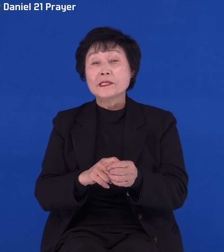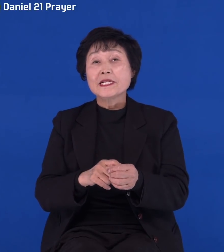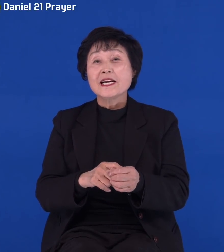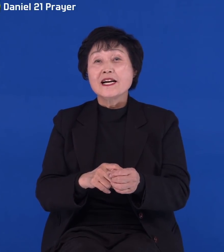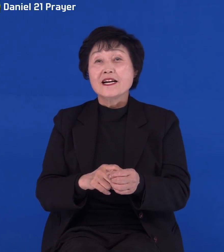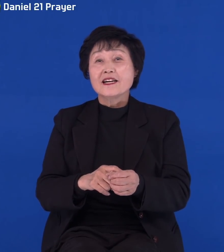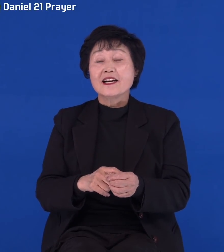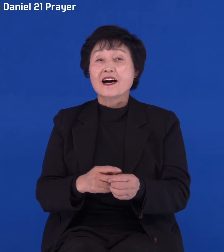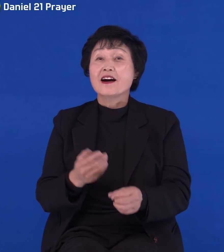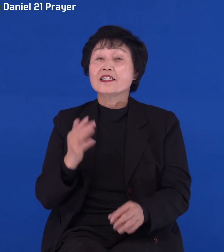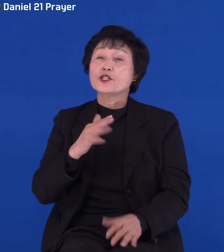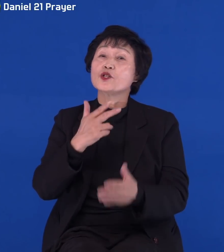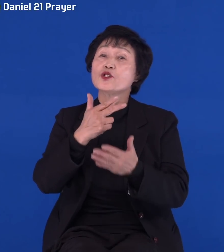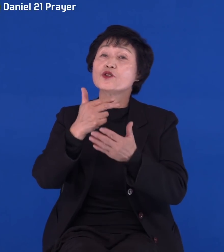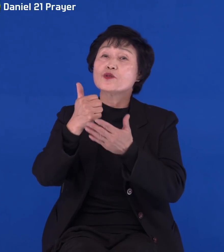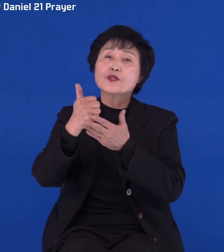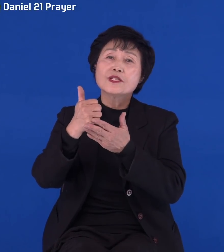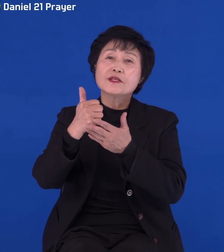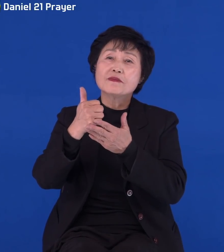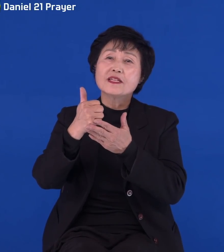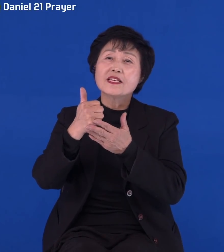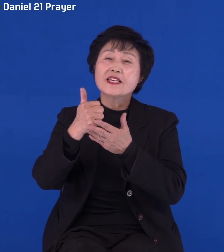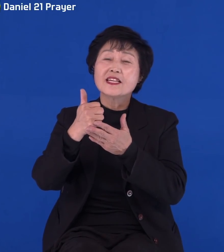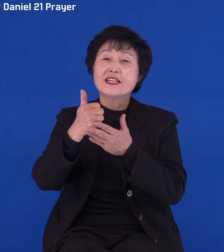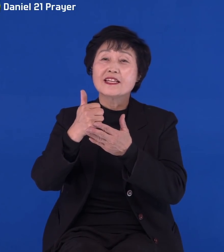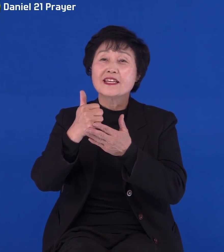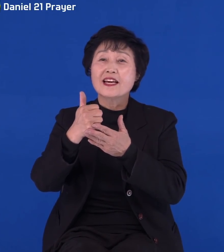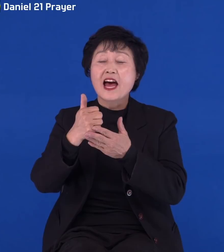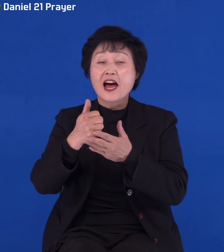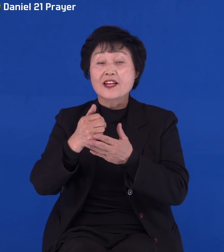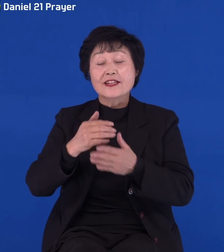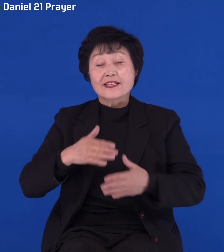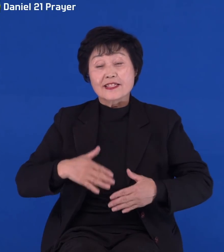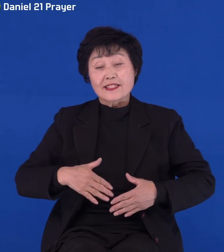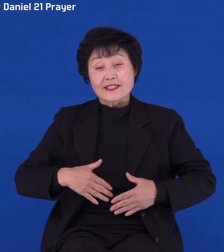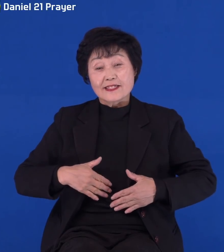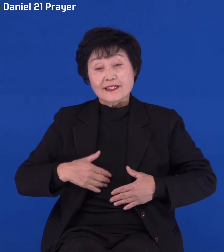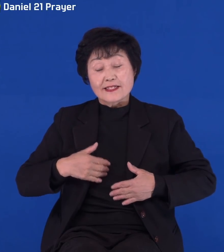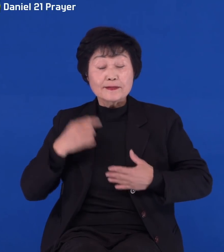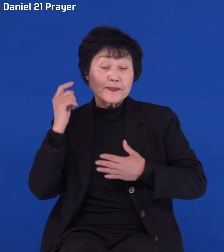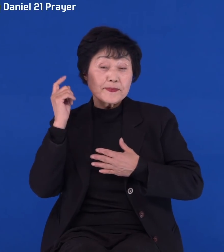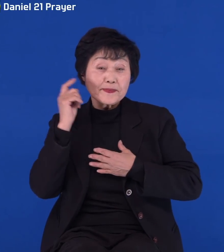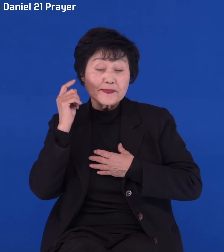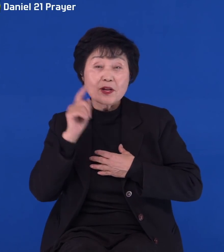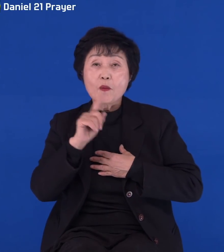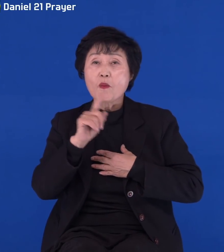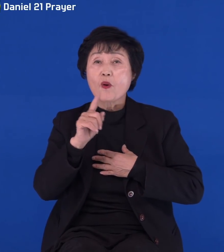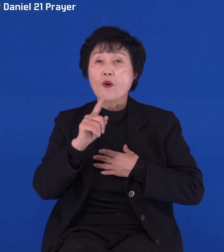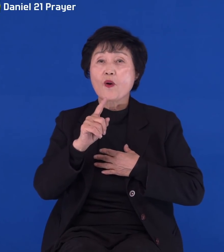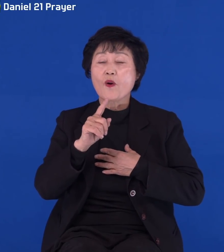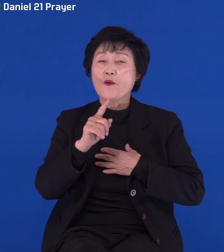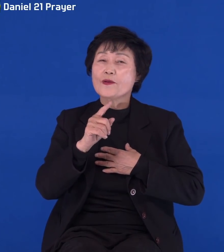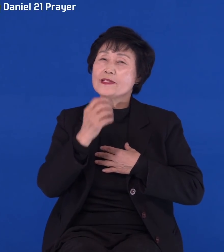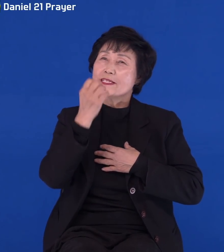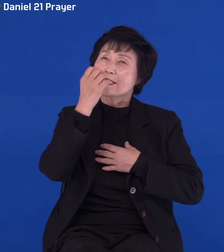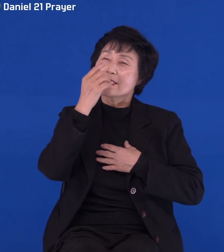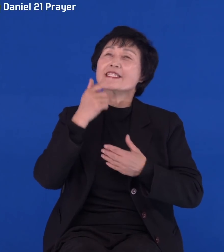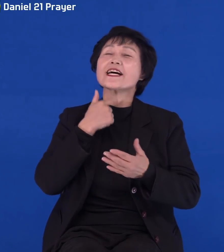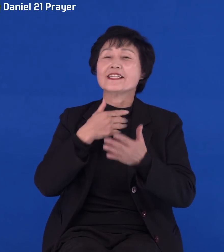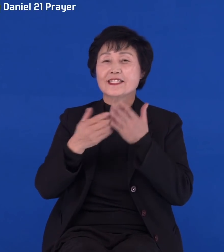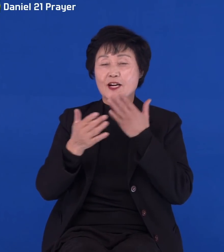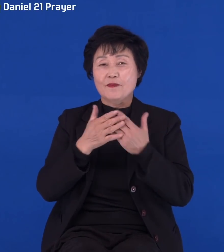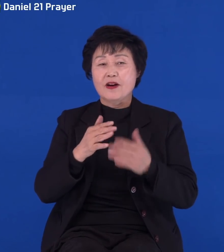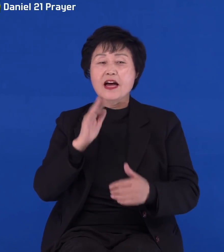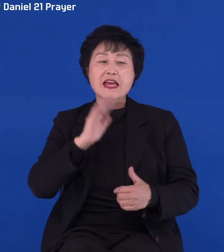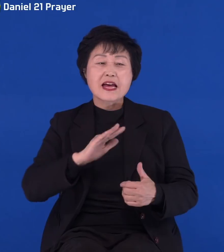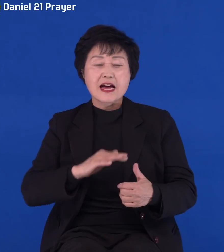같은데 주님이 저 세상에서 가장 따뜻한 목소리로 이런 것 같아요. 처음 신비한 체험인데, 현호야